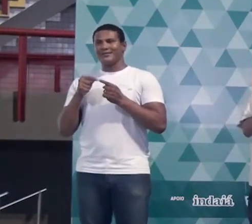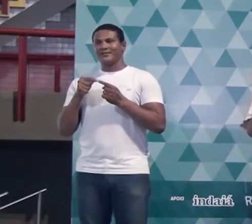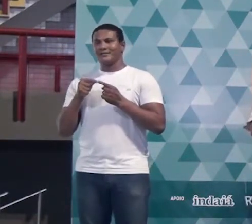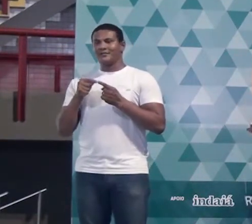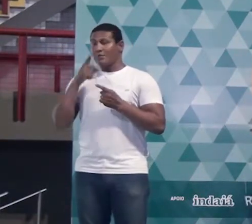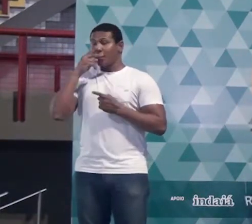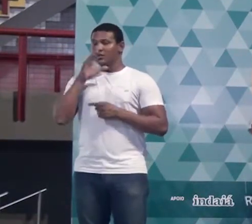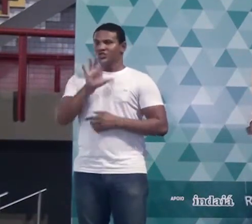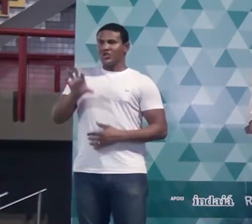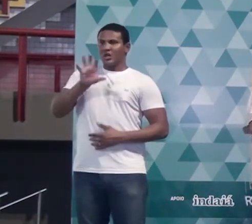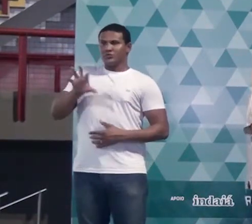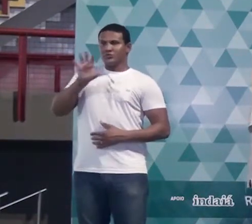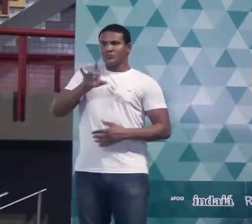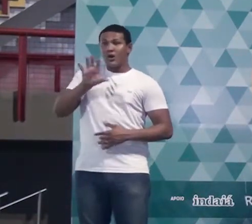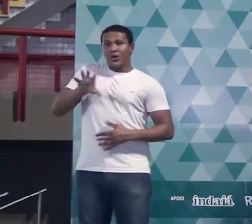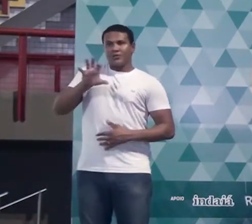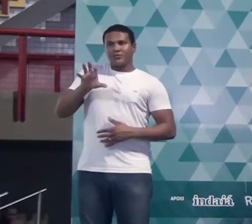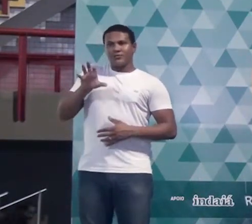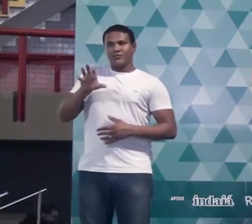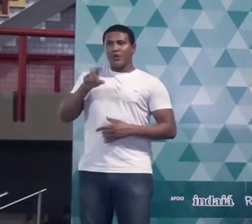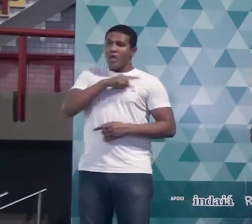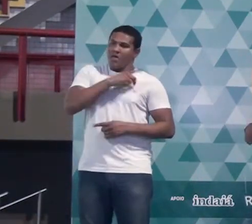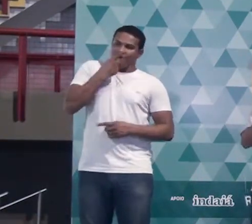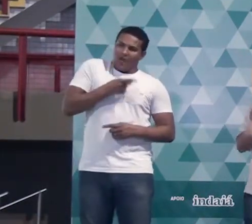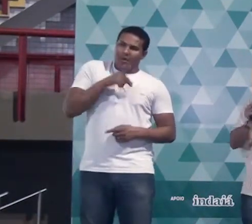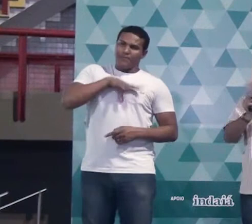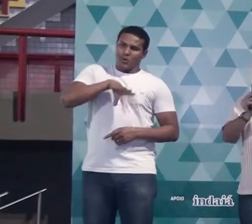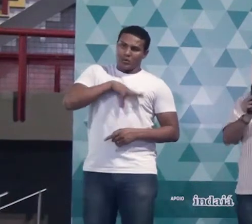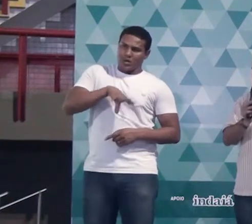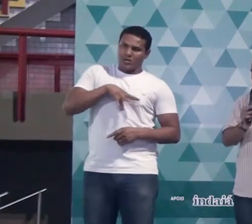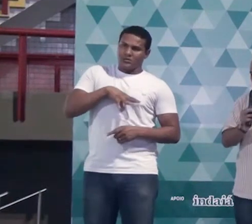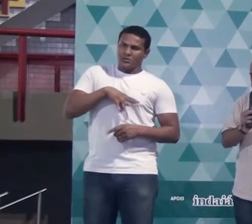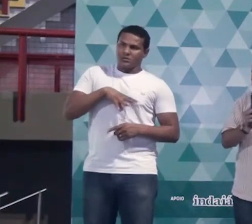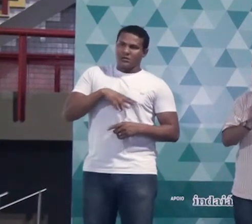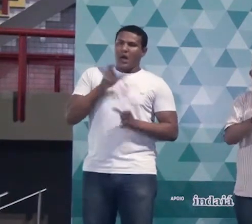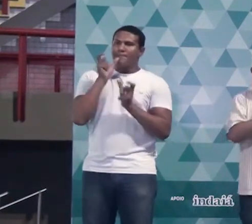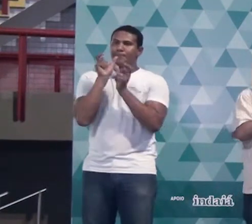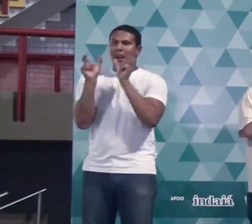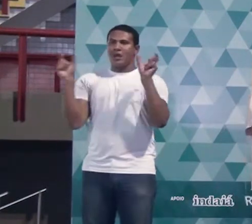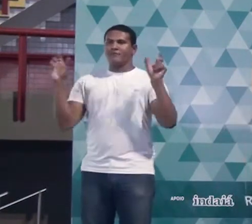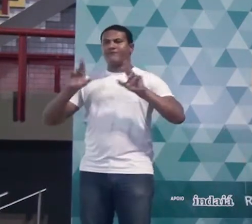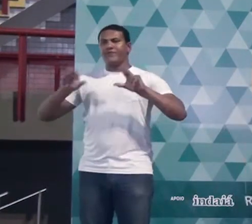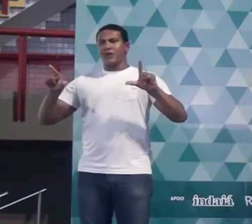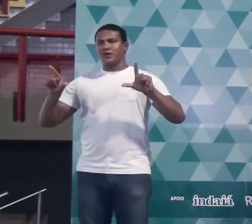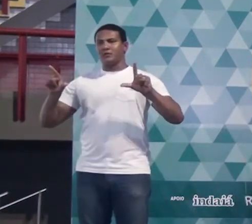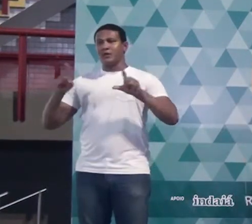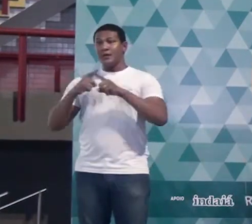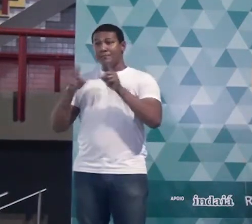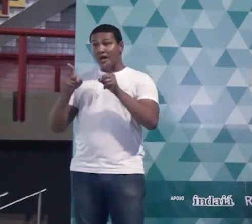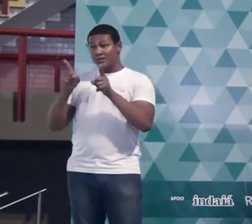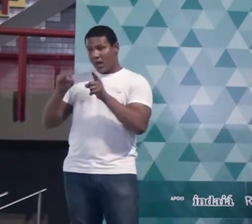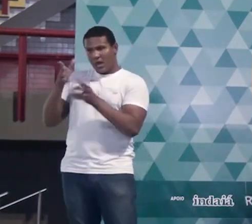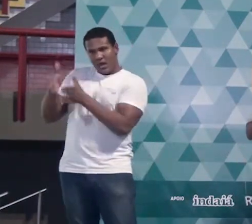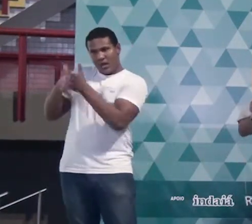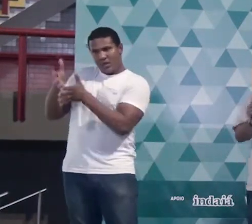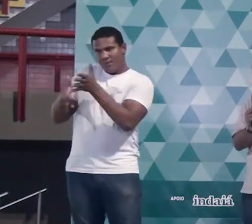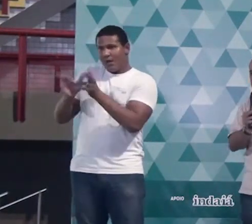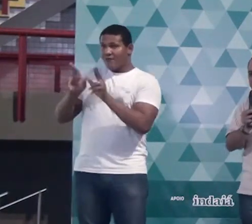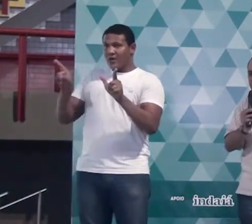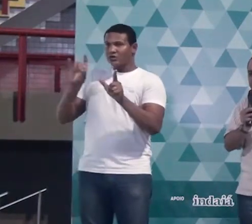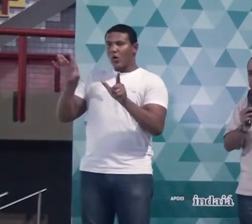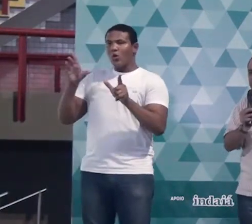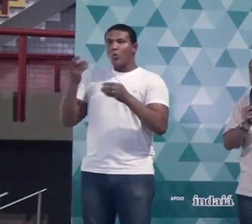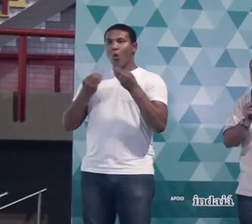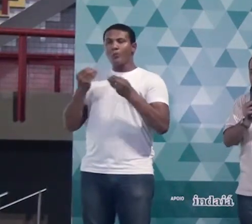imenso guarda-roupa. Você veste a roupa de acordo com a situação. Terno e gravata numa praia, se não for um